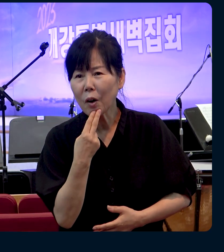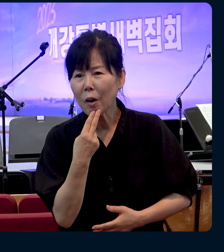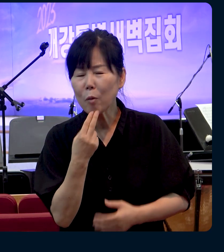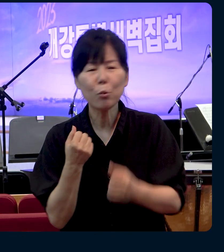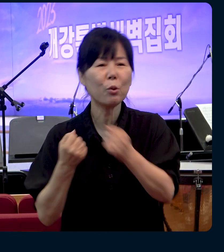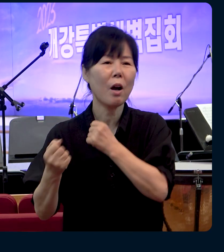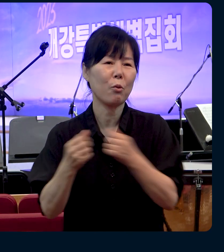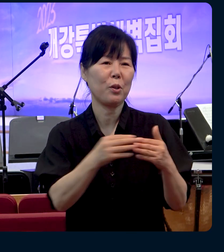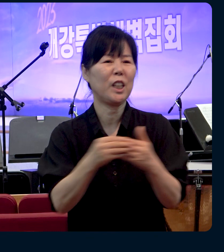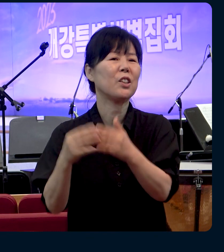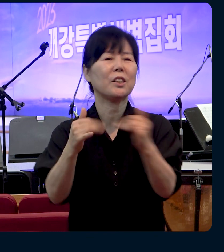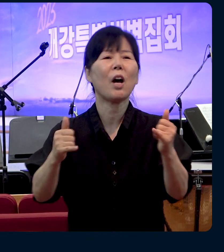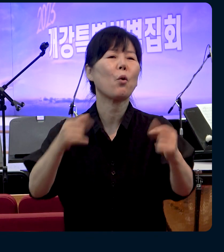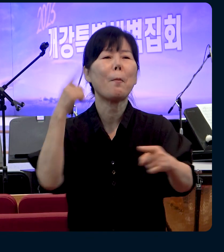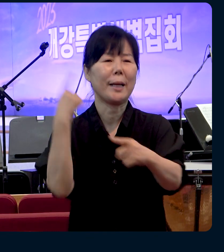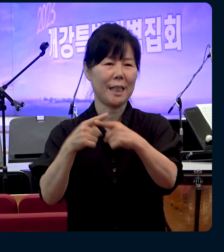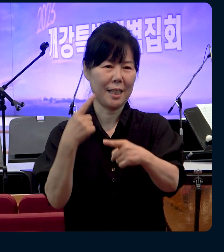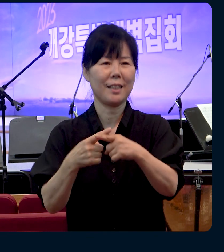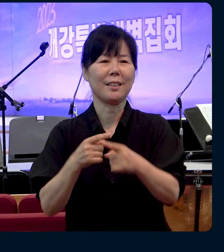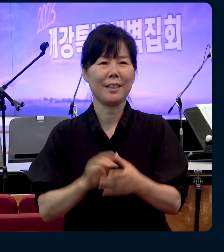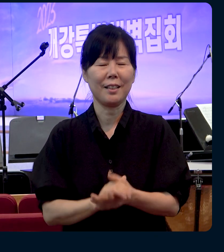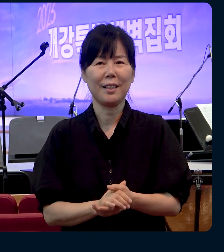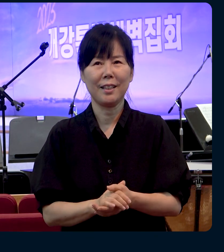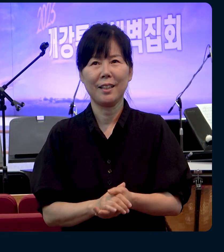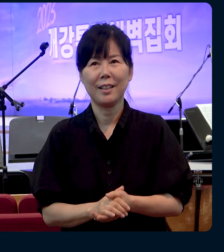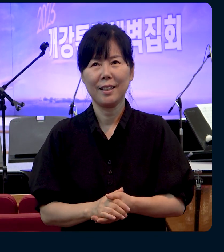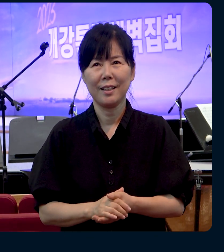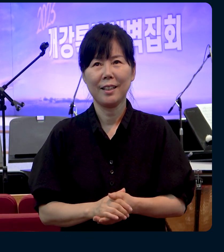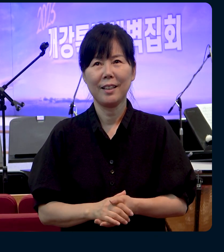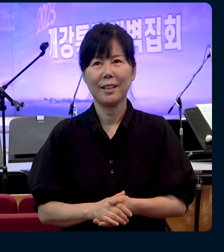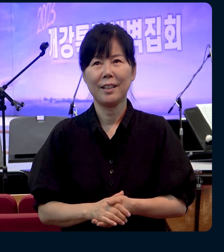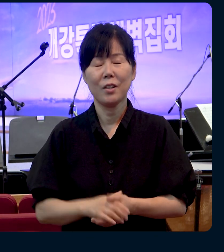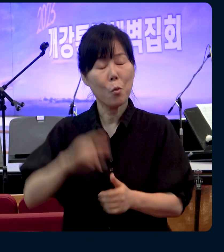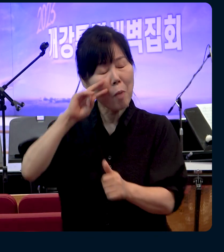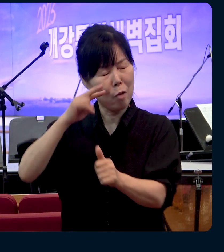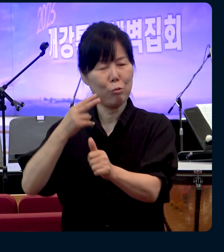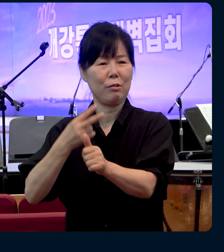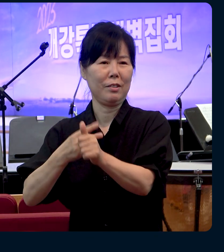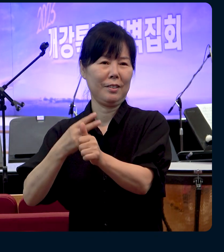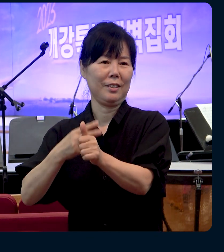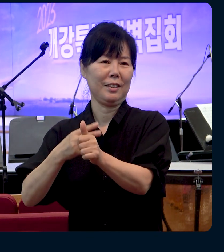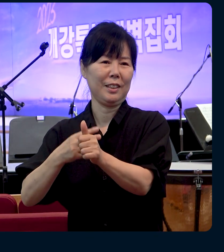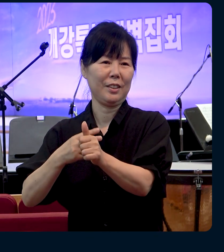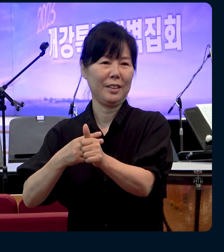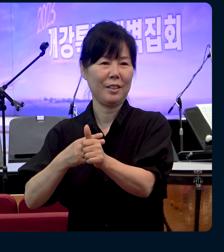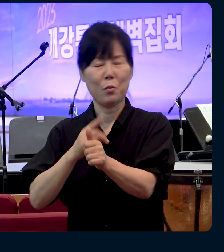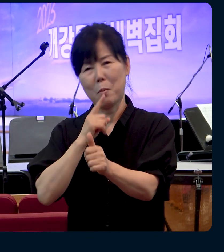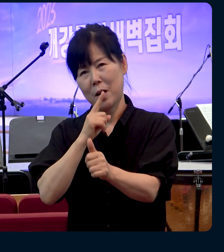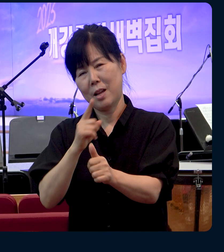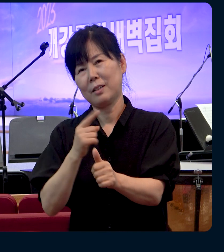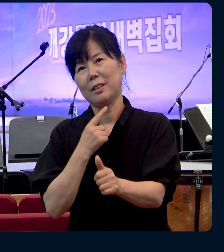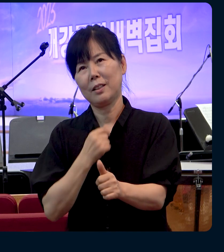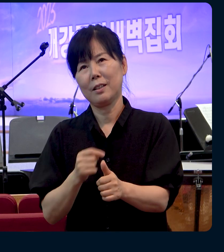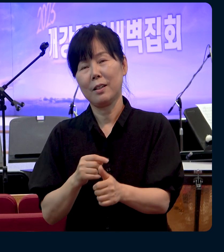리더십인 거예요. 여러분, 그걸 잘 보여준 게 사도행전 27장에 나오는 사도 바울의 이야기